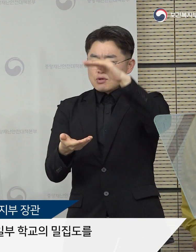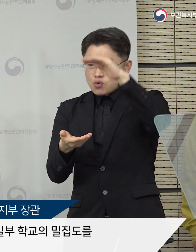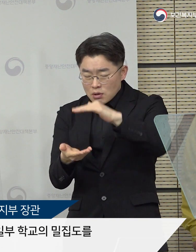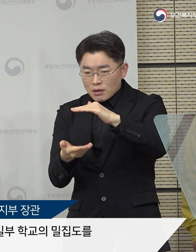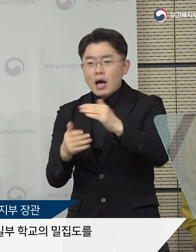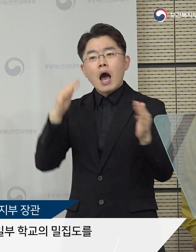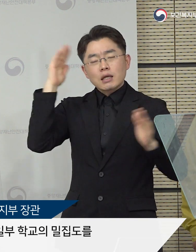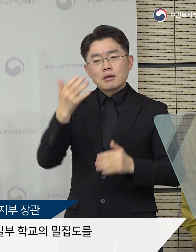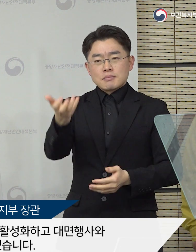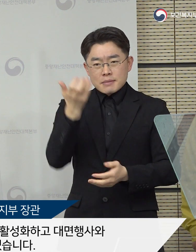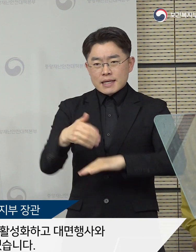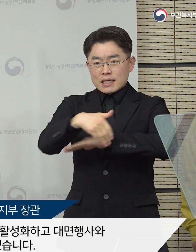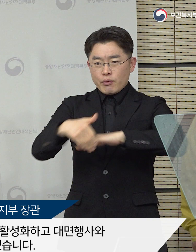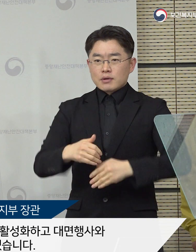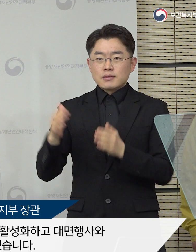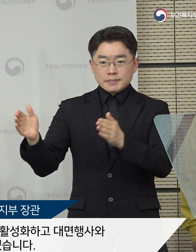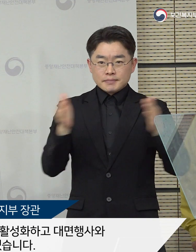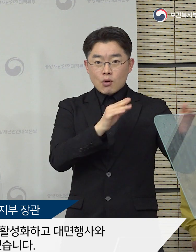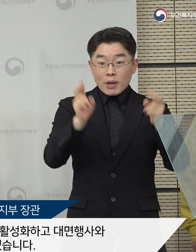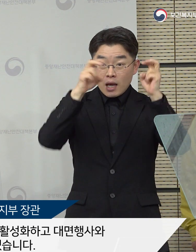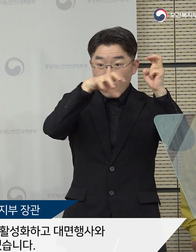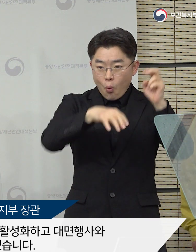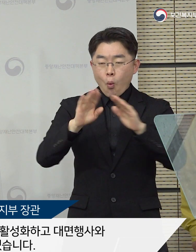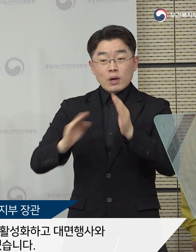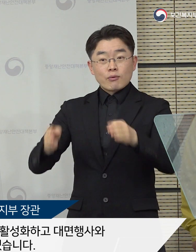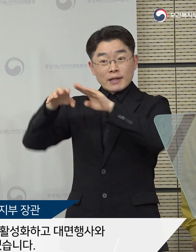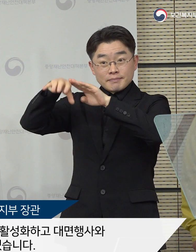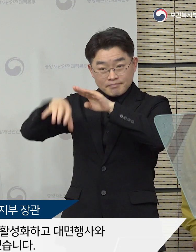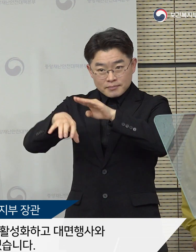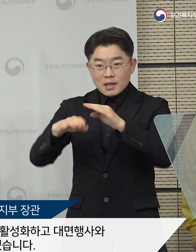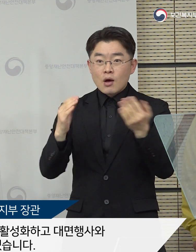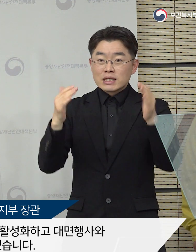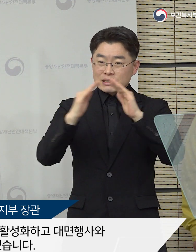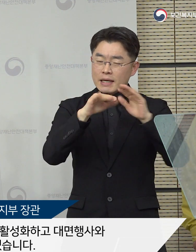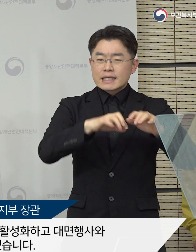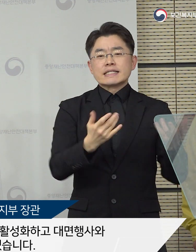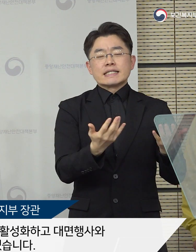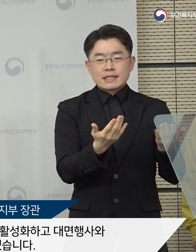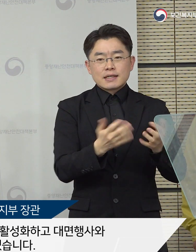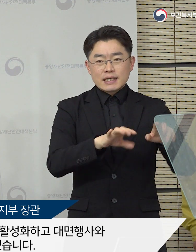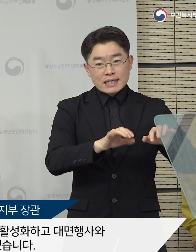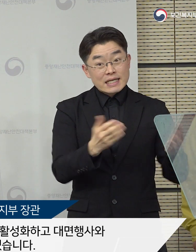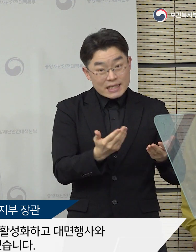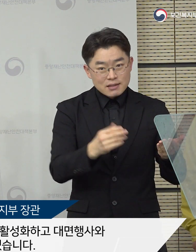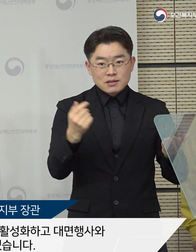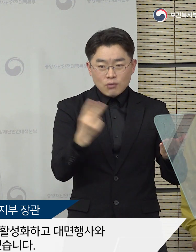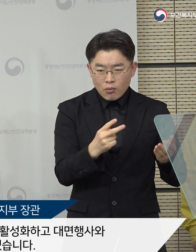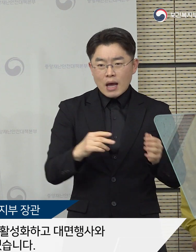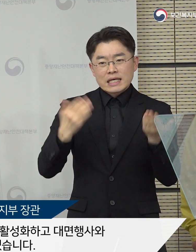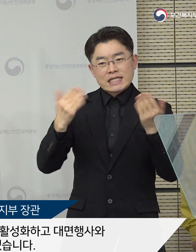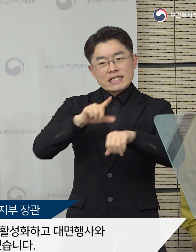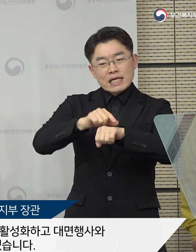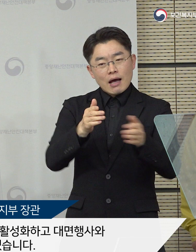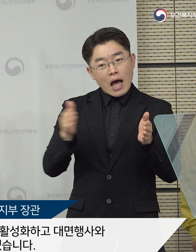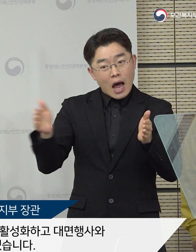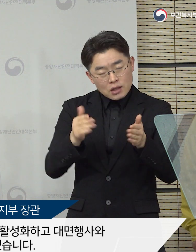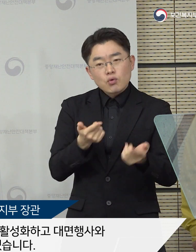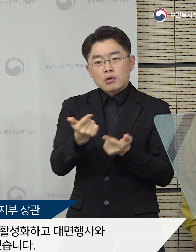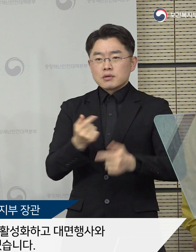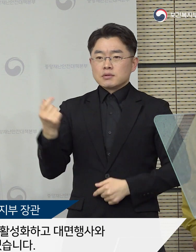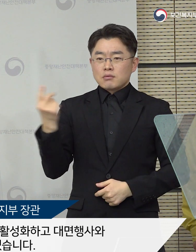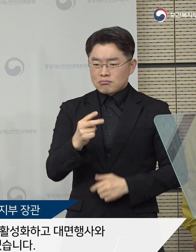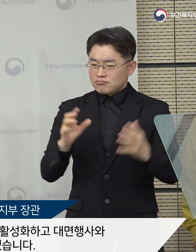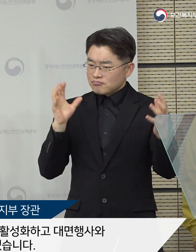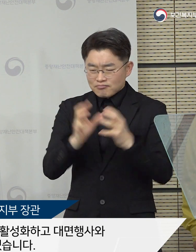조정합니다. 사업장과 공공기관은 재택근무와 유연근무를 활성화하고 대면 행사와